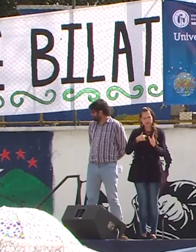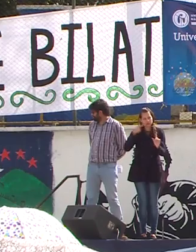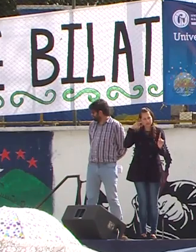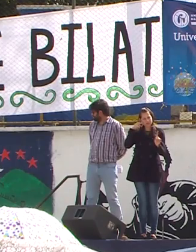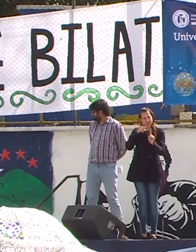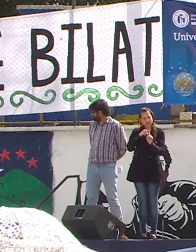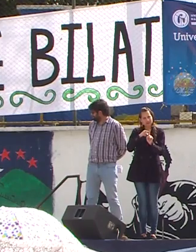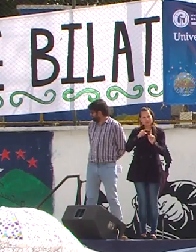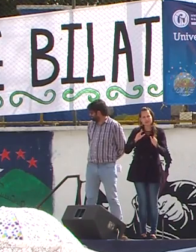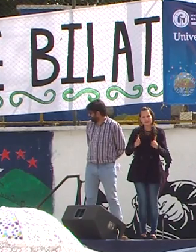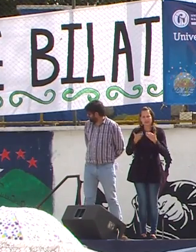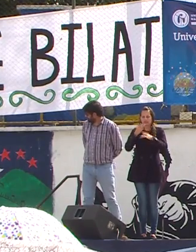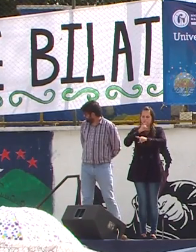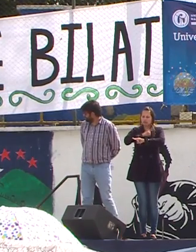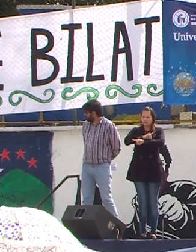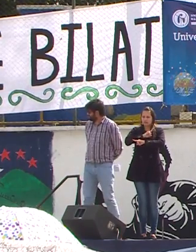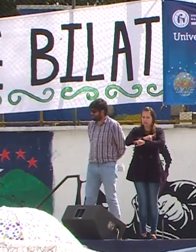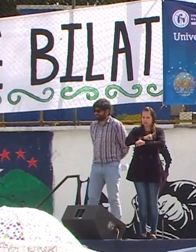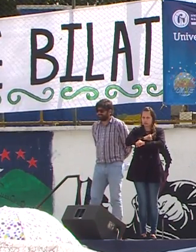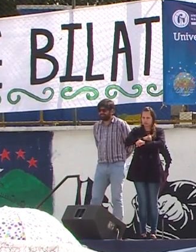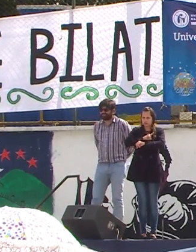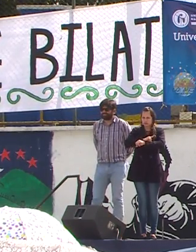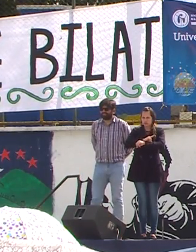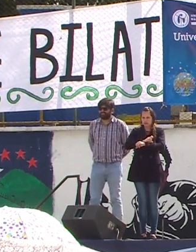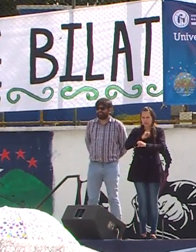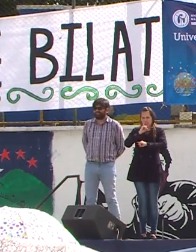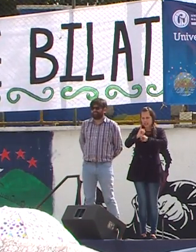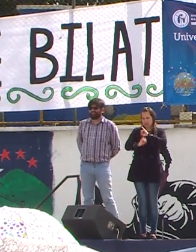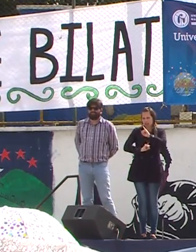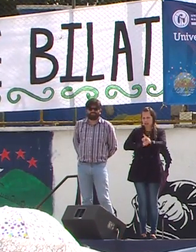una monitoría de internacionalización